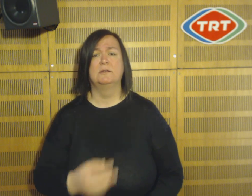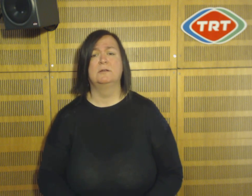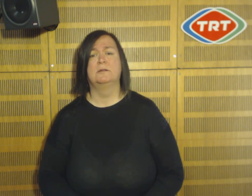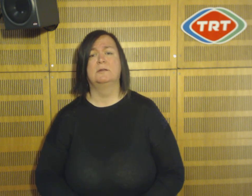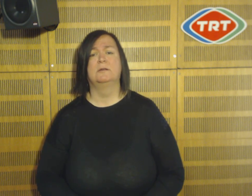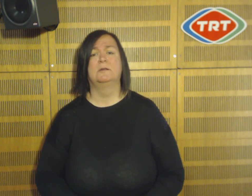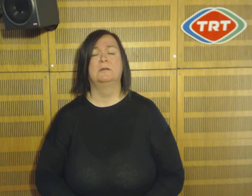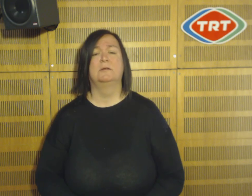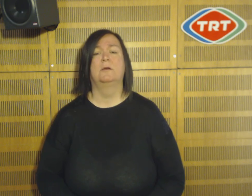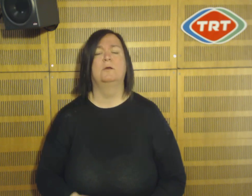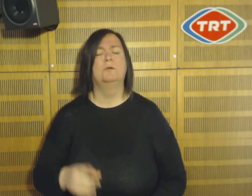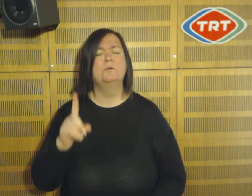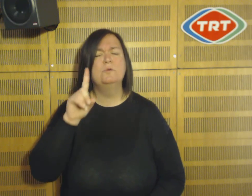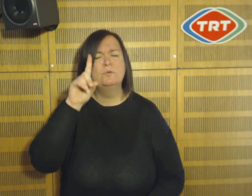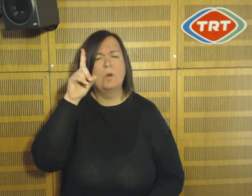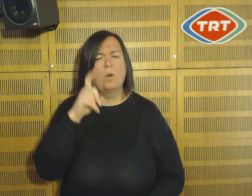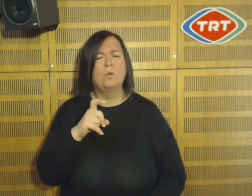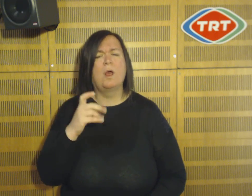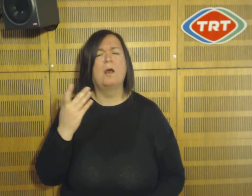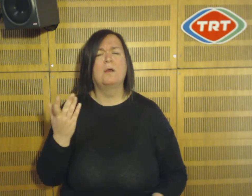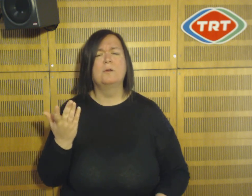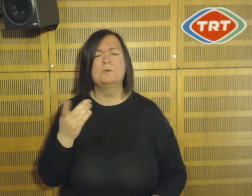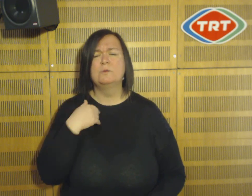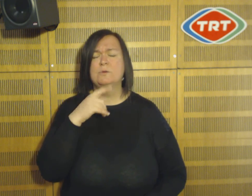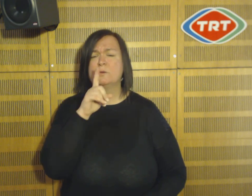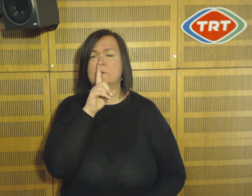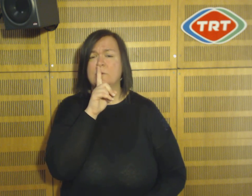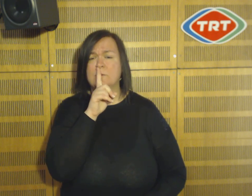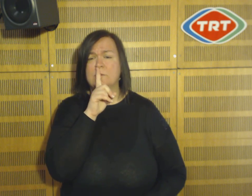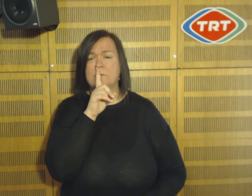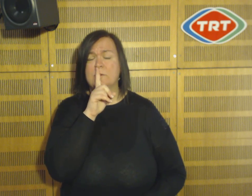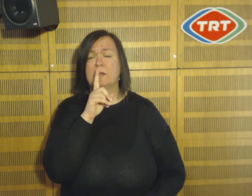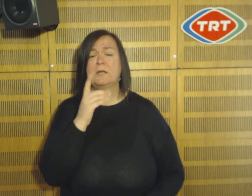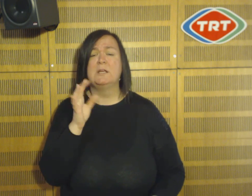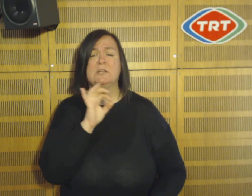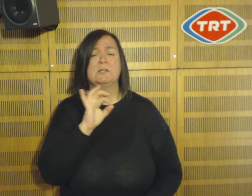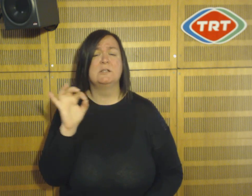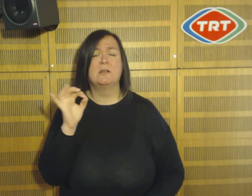Aşkın sordular sustun hiç